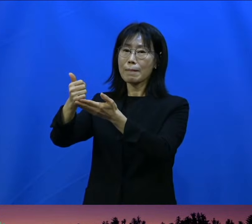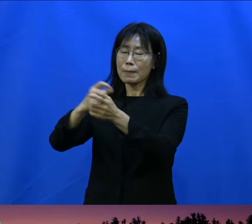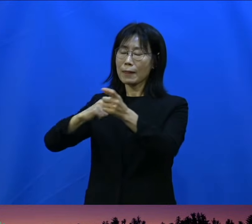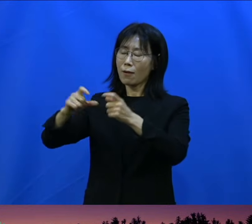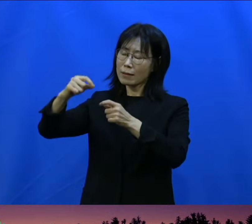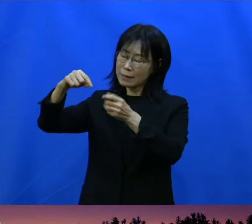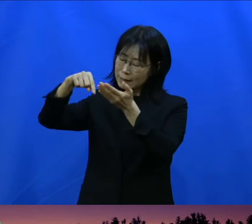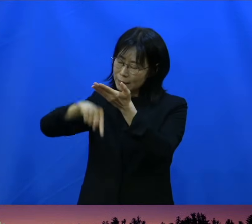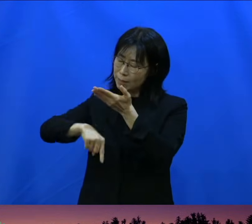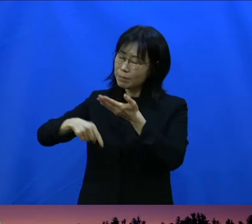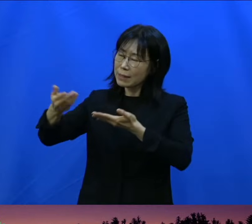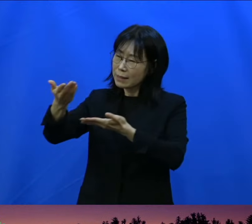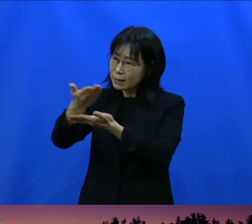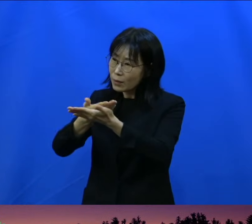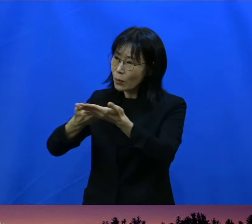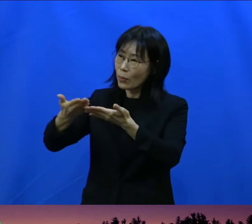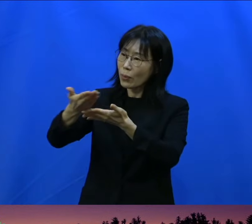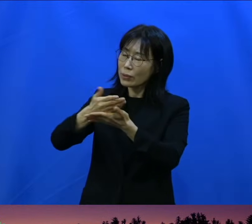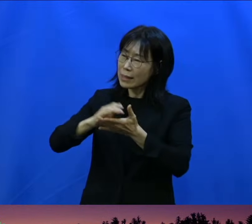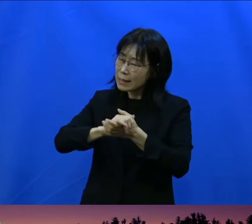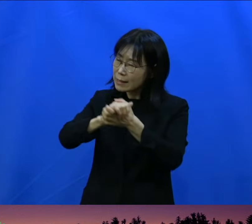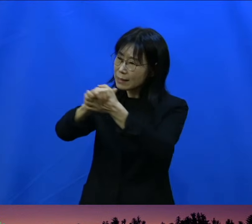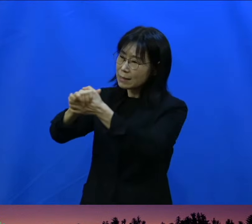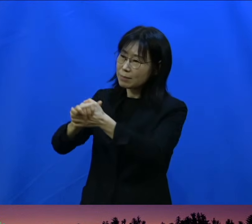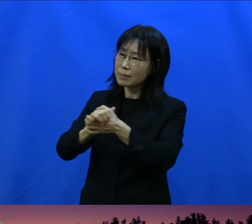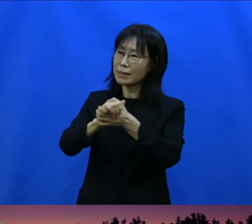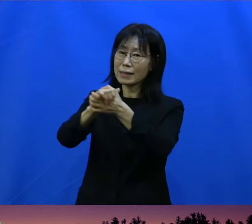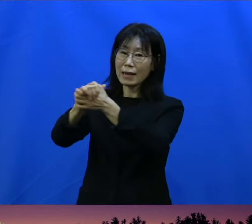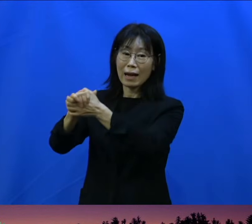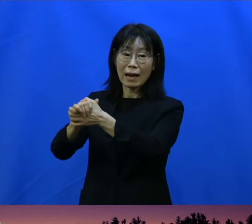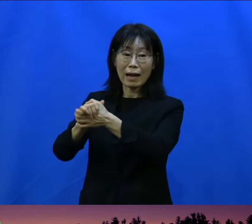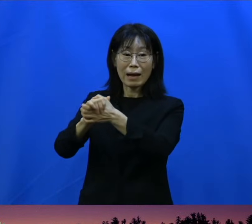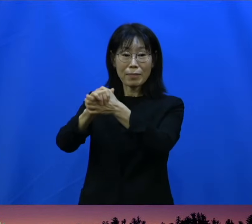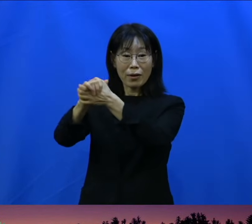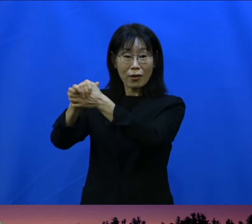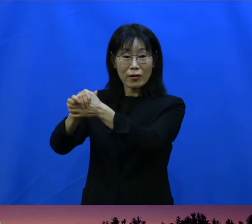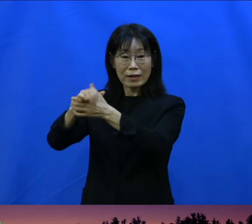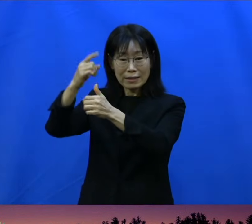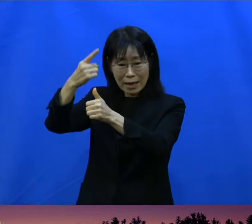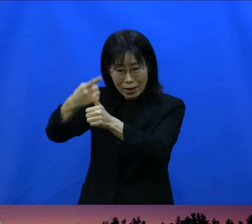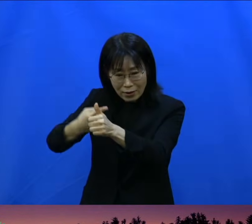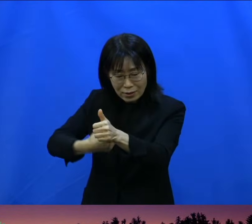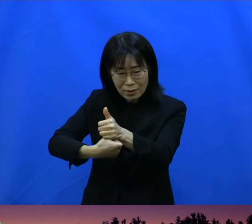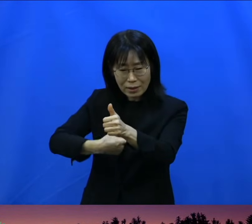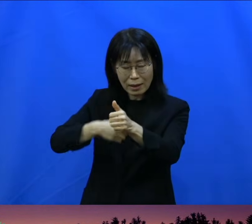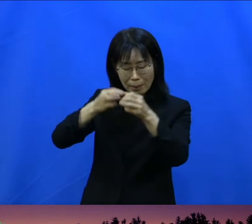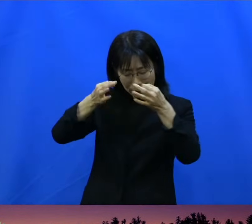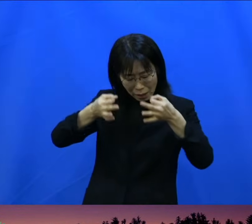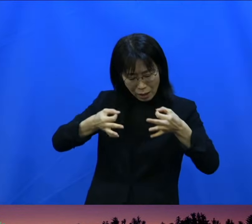얘기했지만 친밀함 안으로 들어가면 들어갈수록 죄에 대한 센시티비티가 있어요.